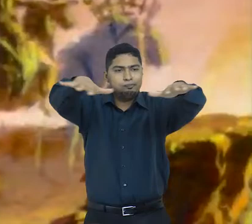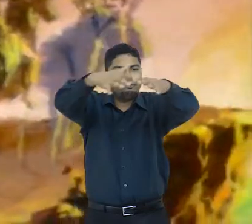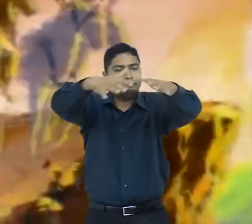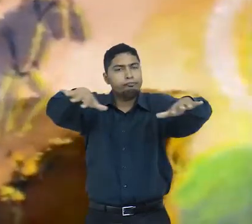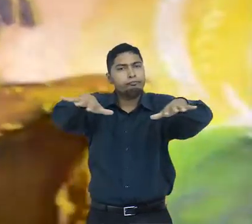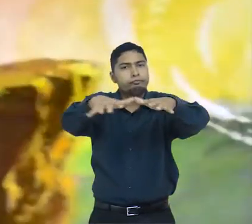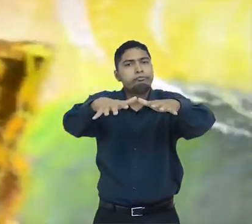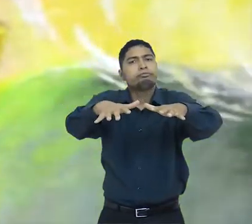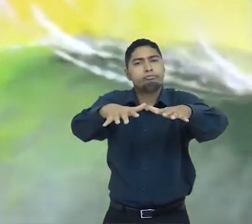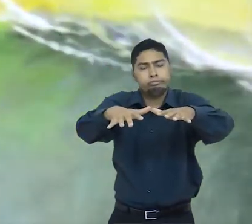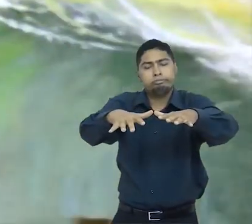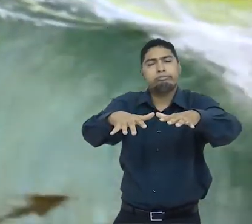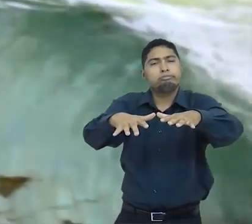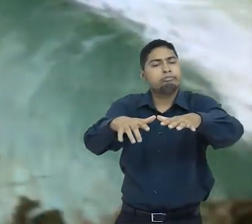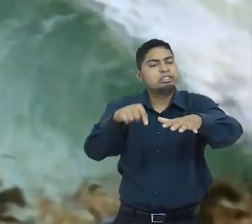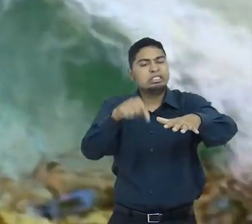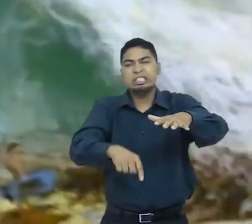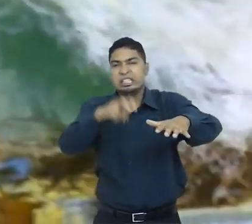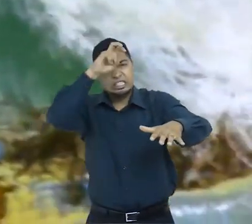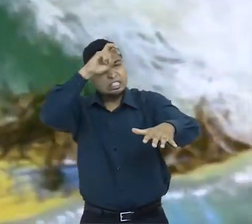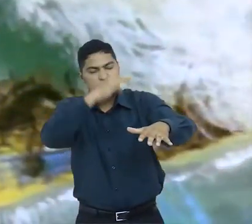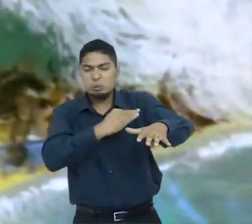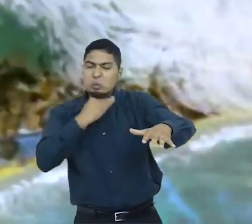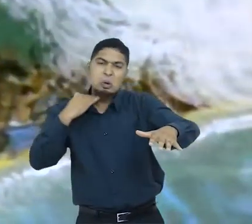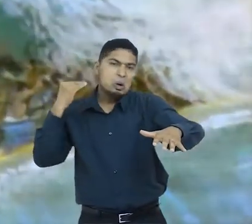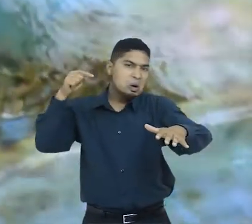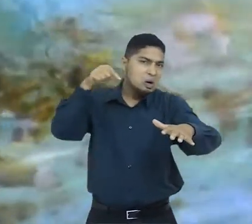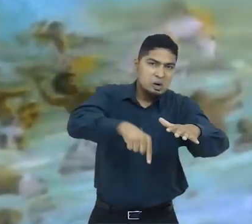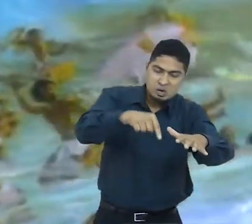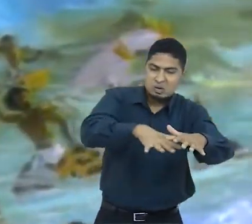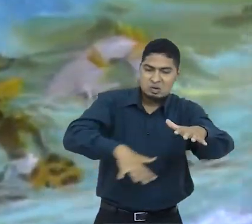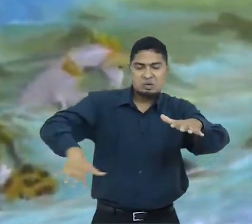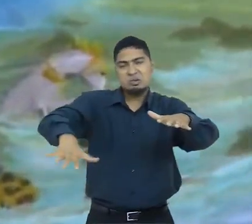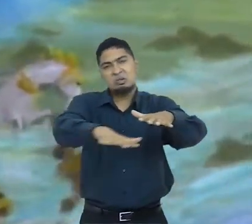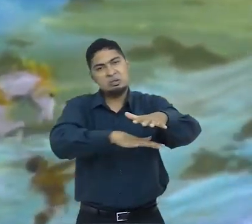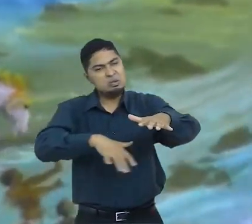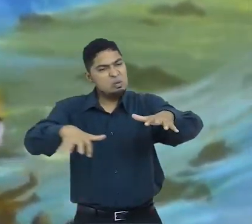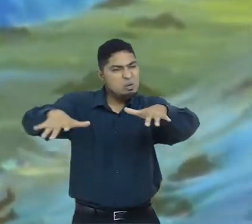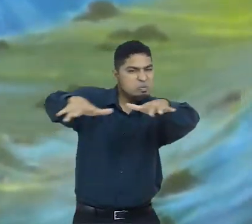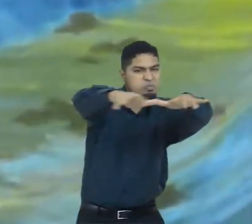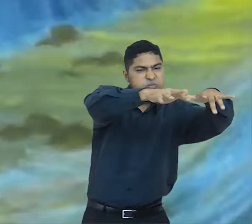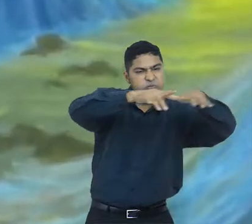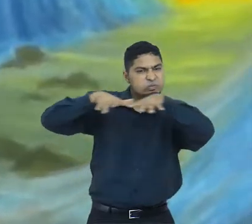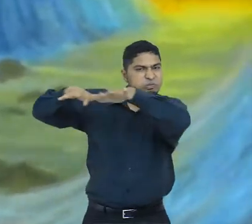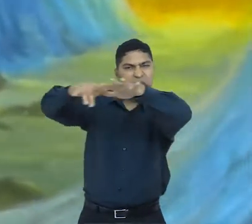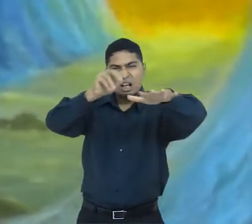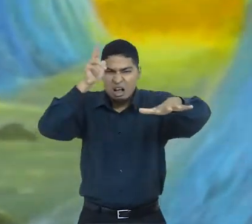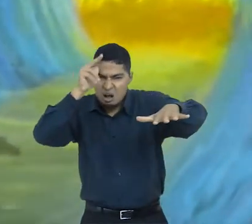tentaram escapar, mas Deus os derrotou no meio do mar. A água cobriu o exército de Faraó, suas carruagens e os